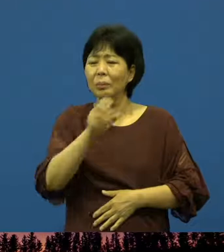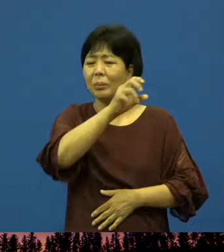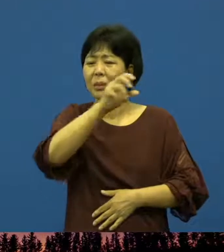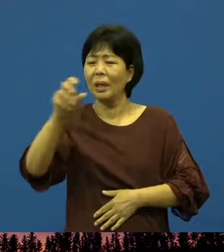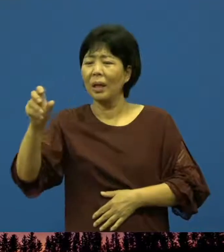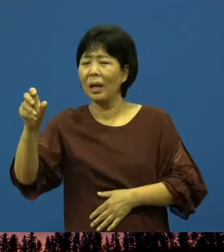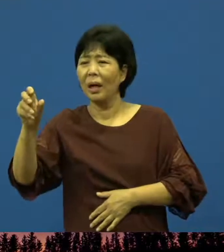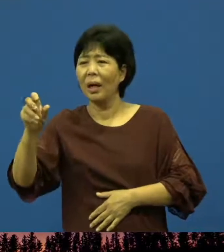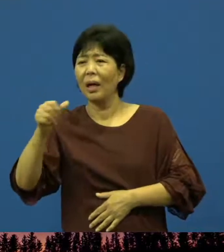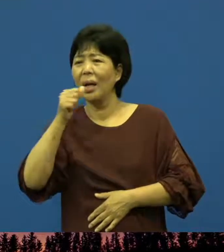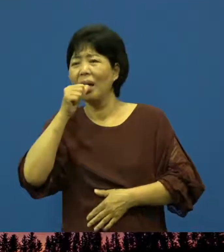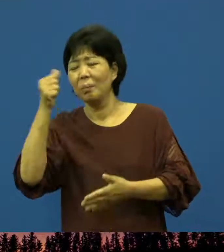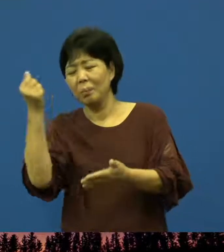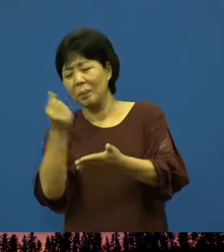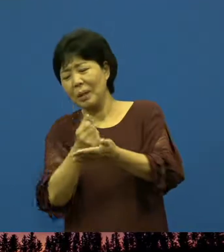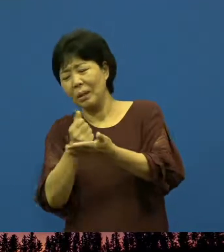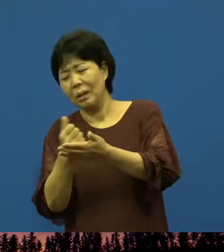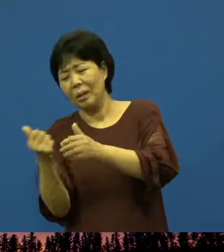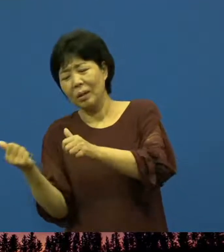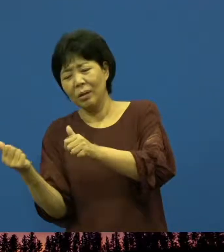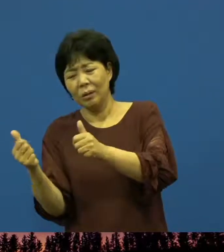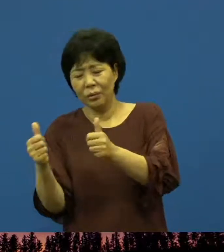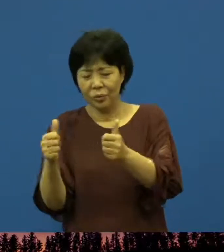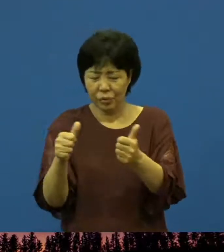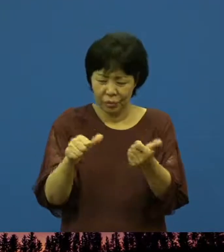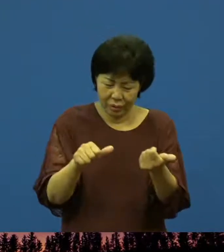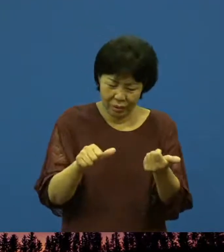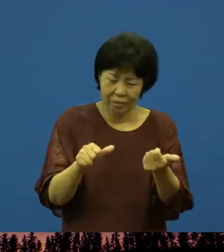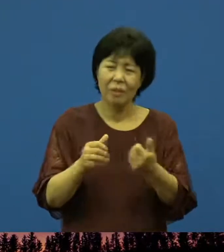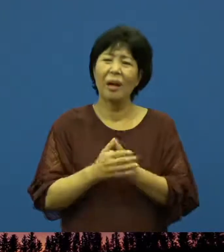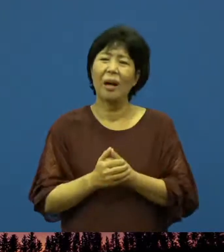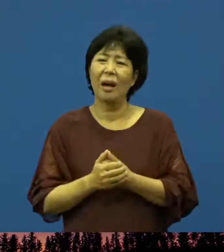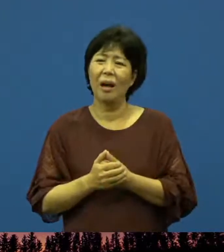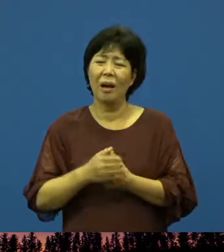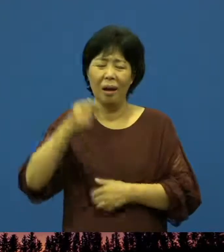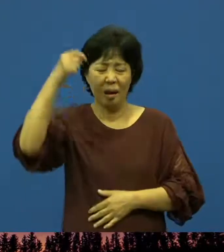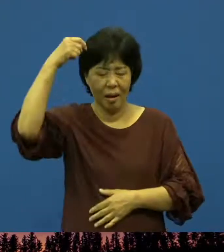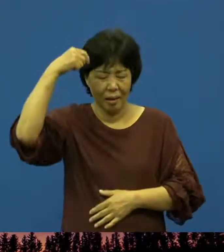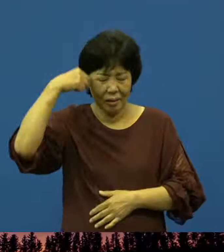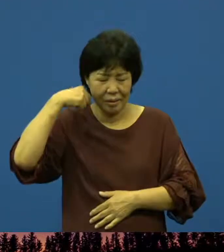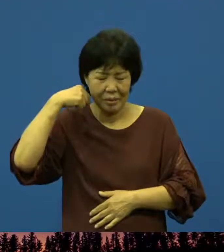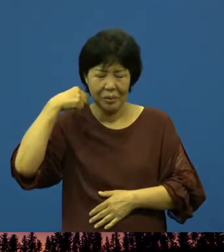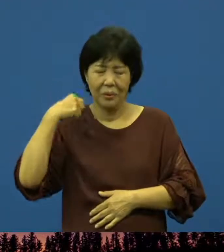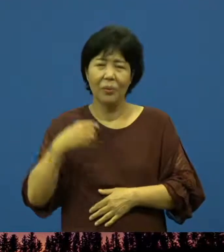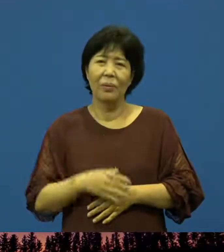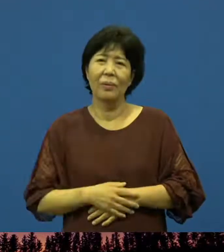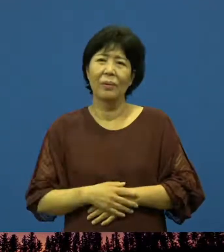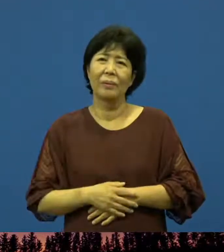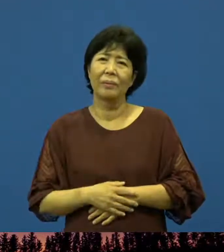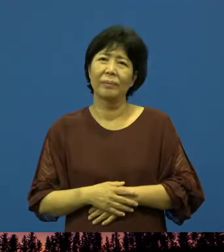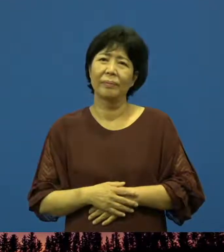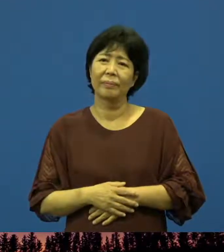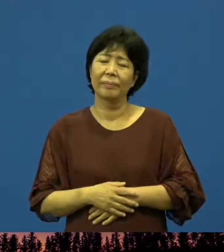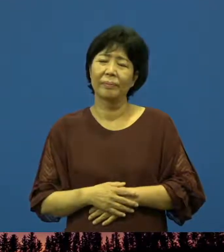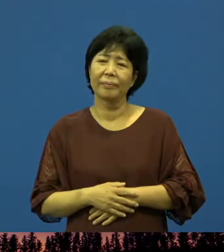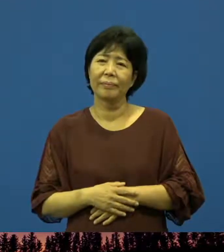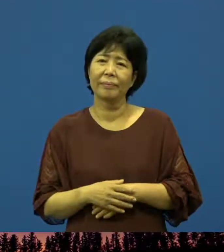선열이 낭장한 그 피가 내 온몸을 덮는 것 같은 느낌을 받을 때 온몸이 전율하고 그 앞에 무릎을 꿇는